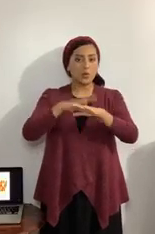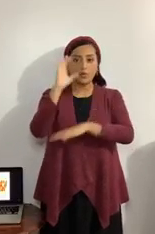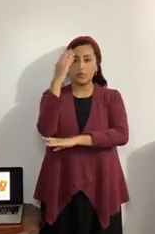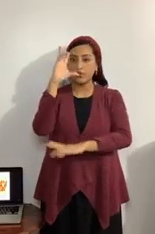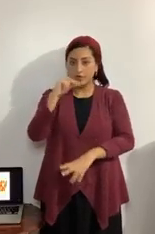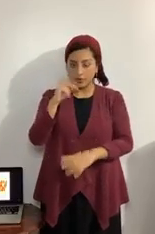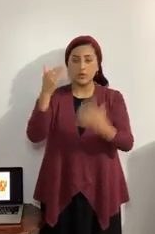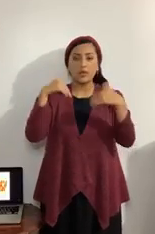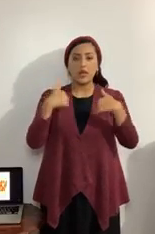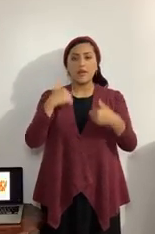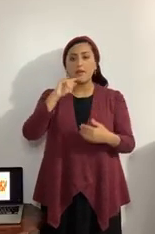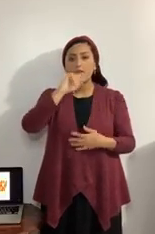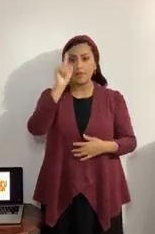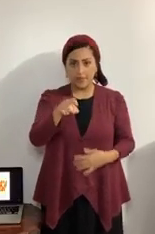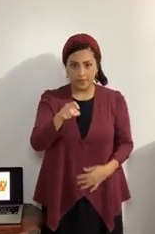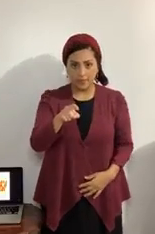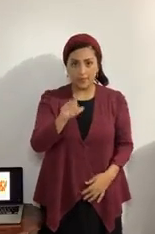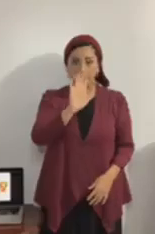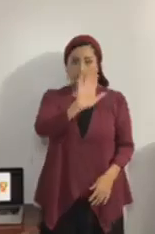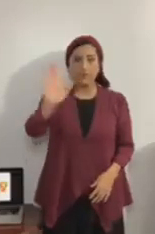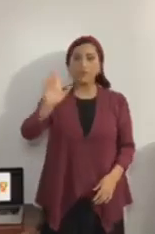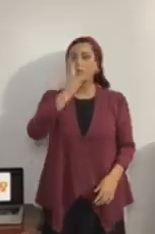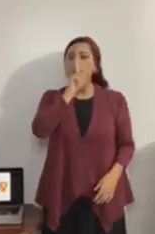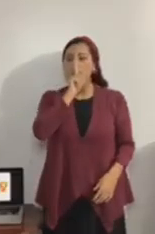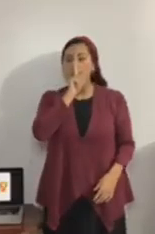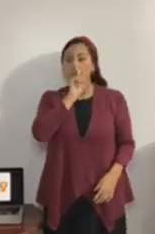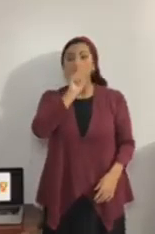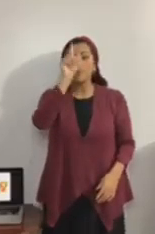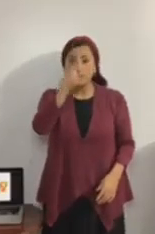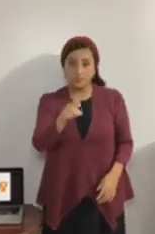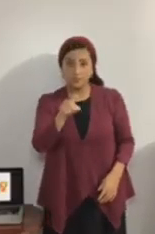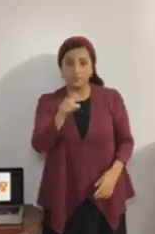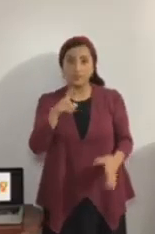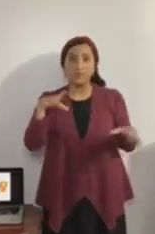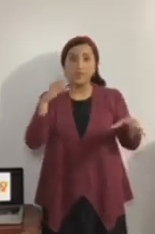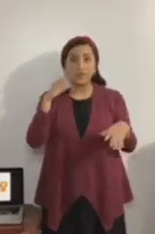pregunta, no contesten por favor, una pregunta, ¿aceptó